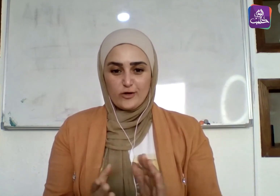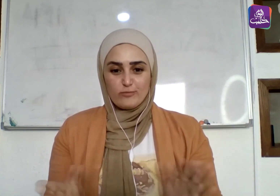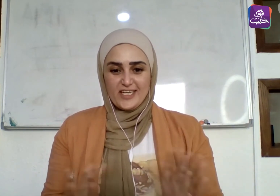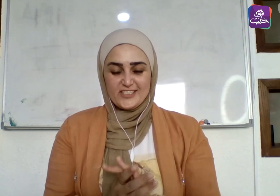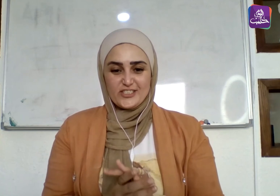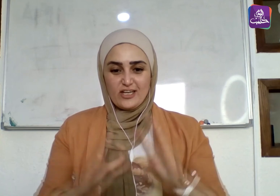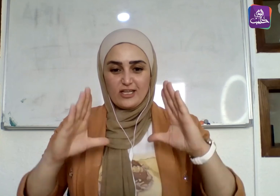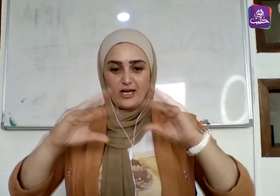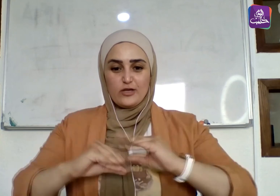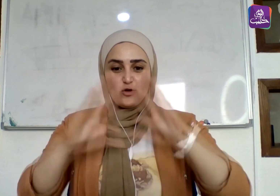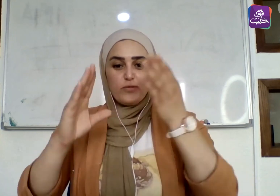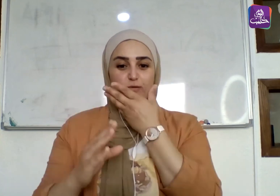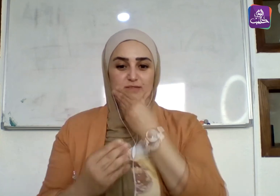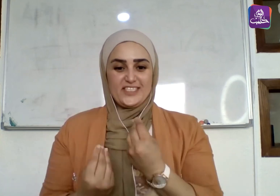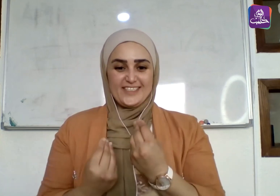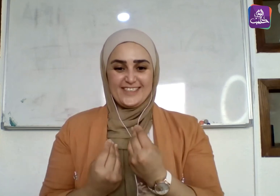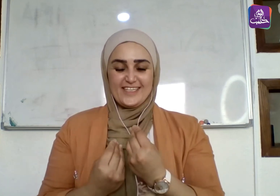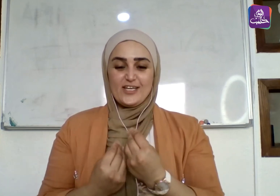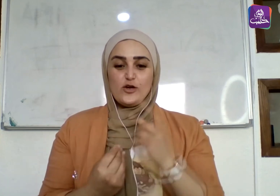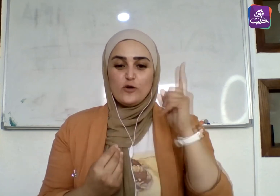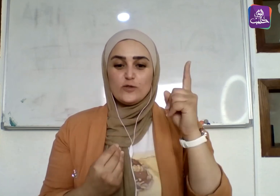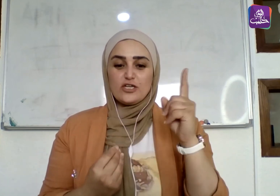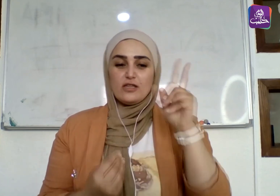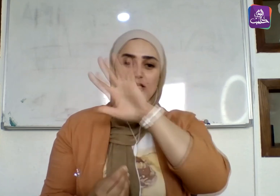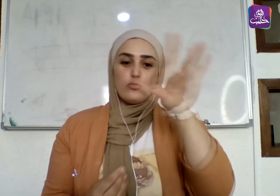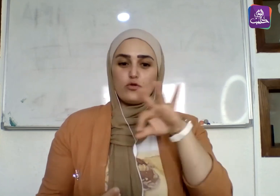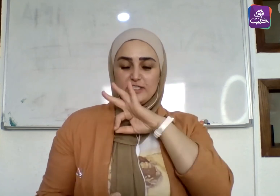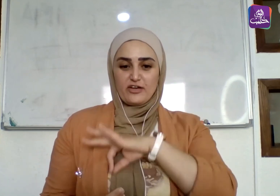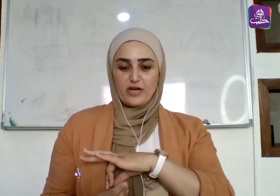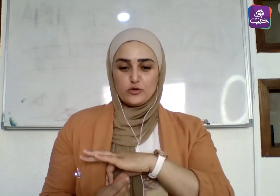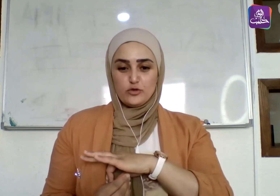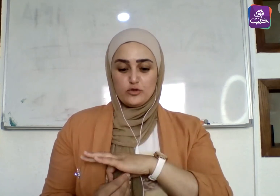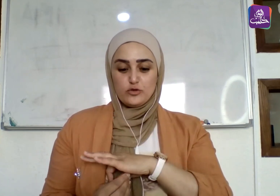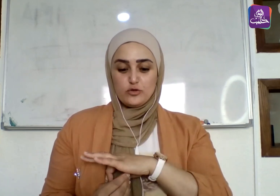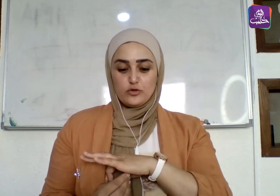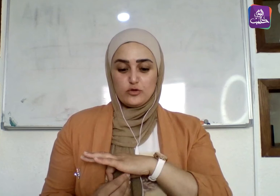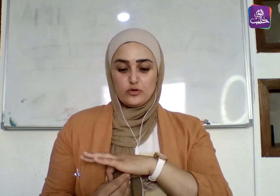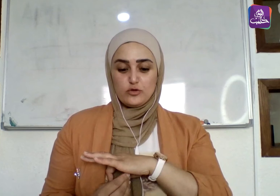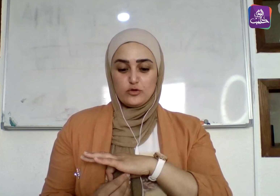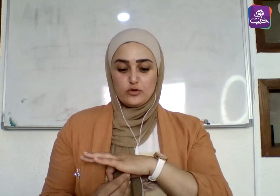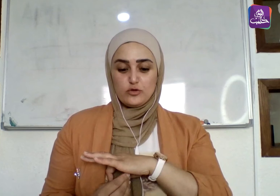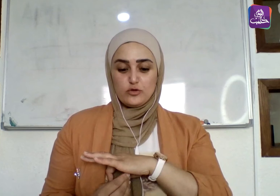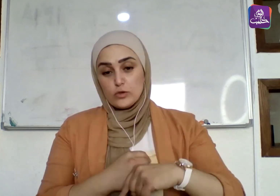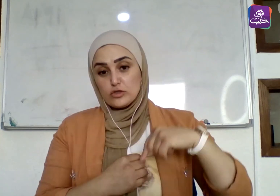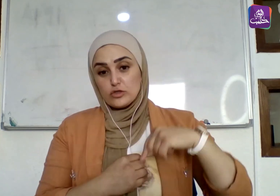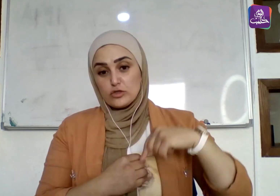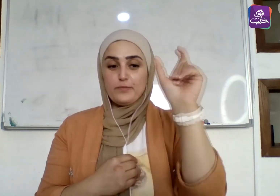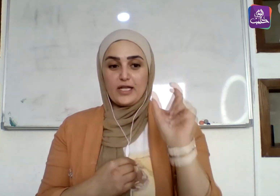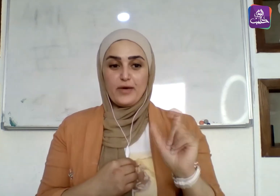ونهاركم سعيد إن شاء الله يومكم سعيد وإن شاء الله يكون الكل استفادوا وانتظرونا الأسبوع الجاي